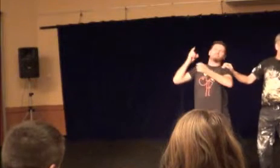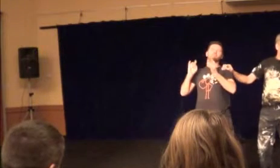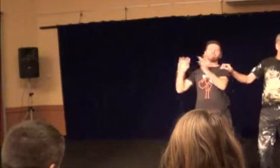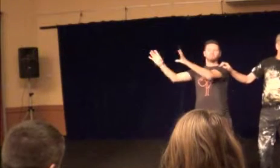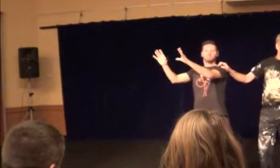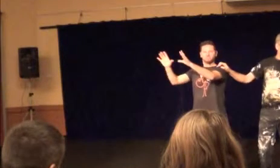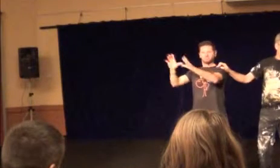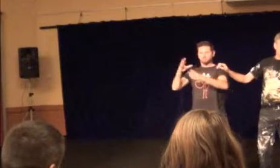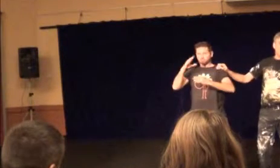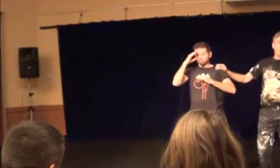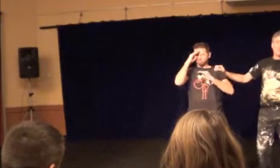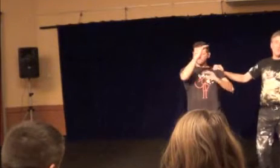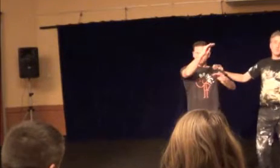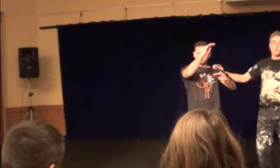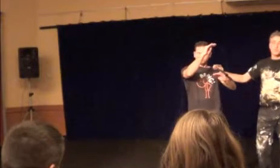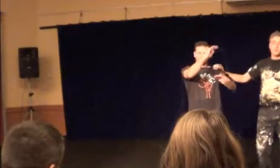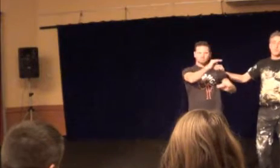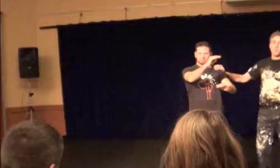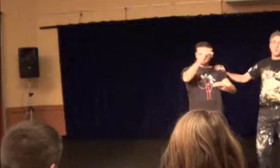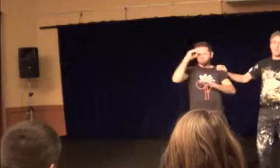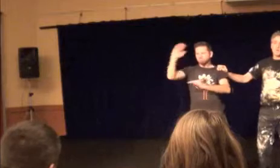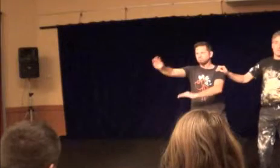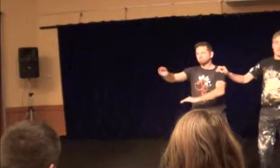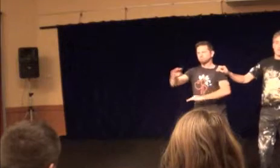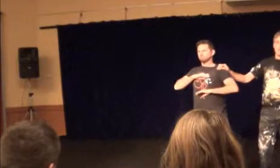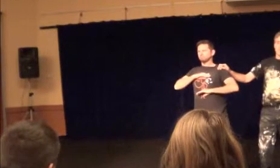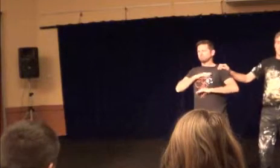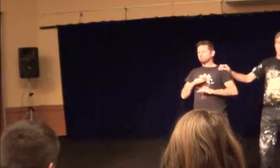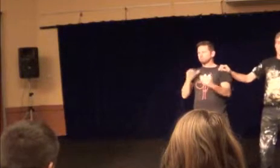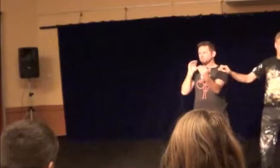Je compte sur toi, comme tu comptes sur moi.